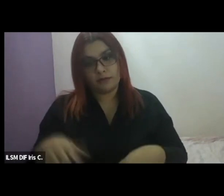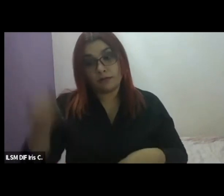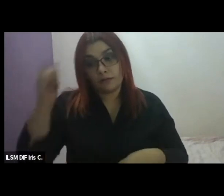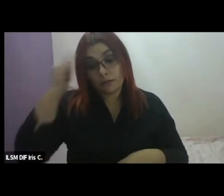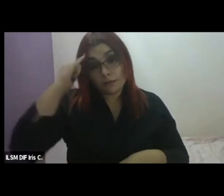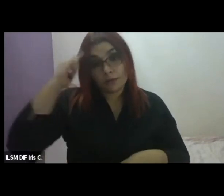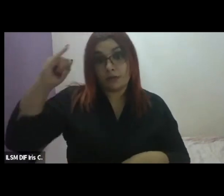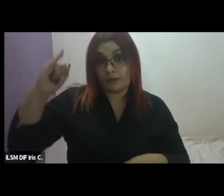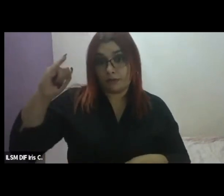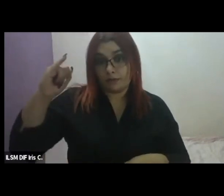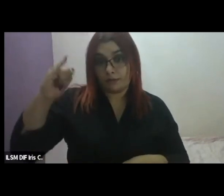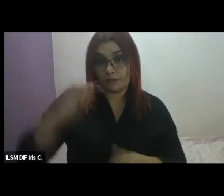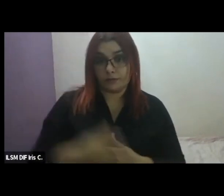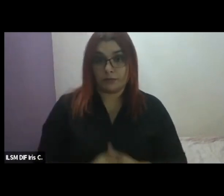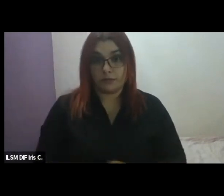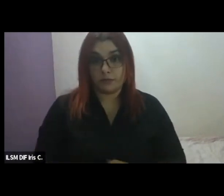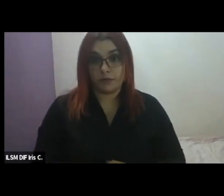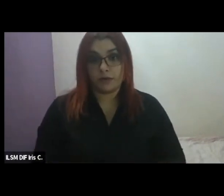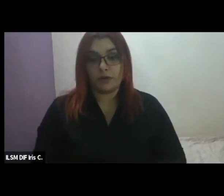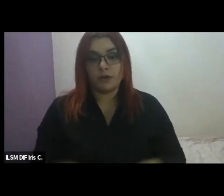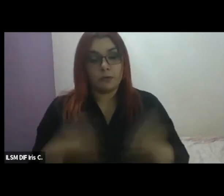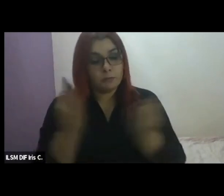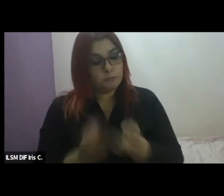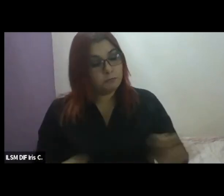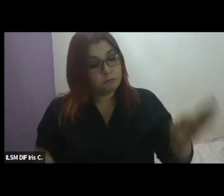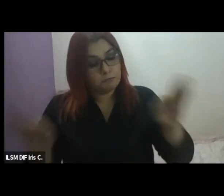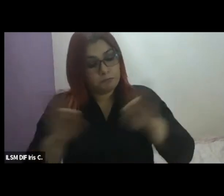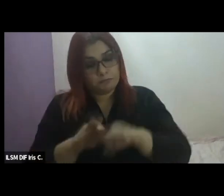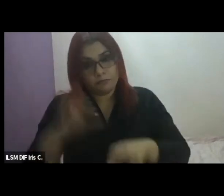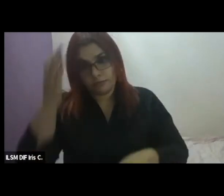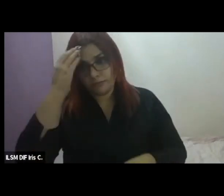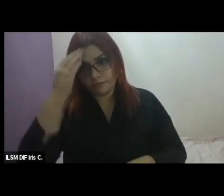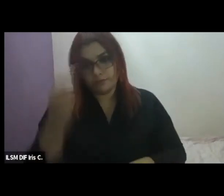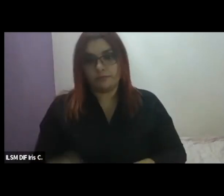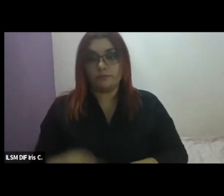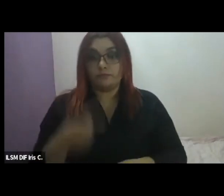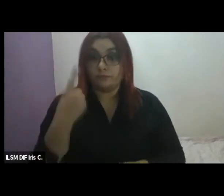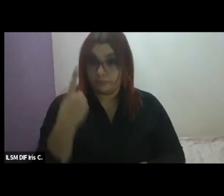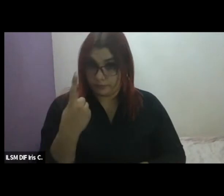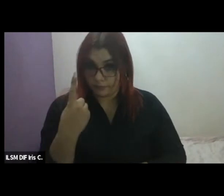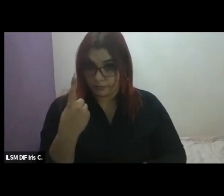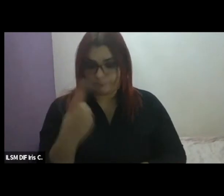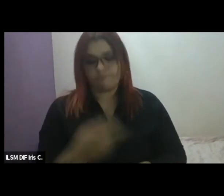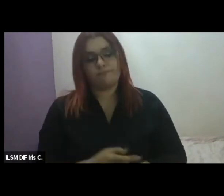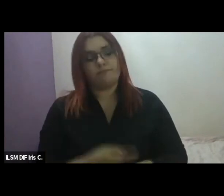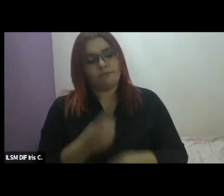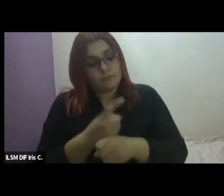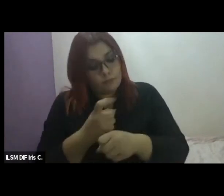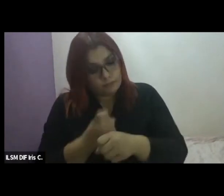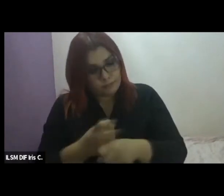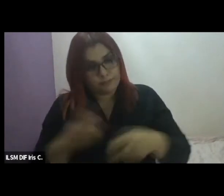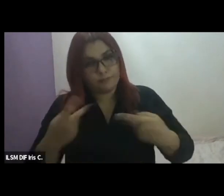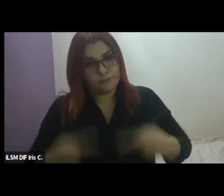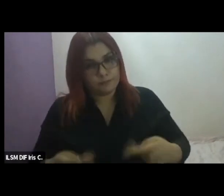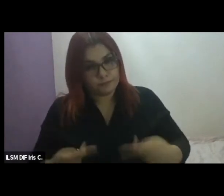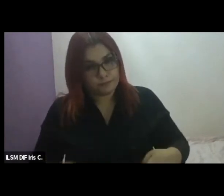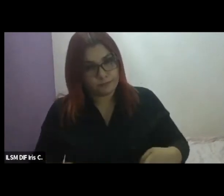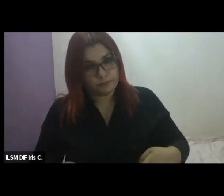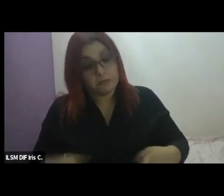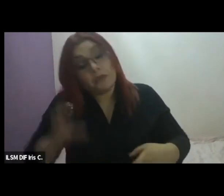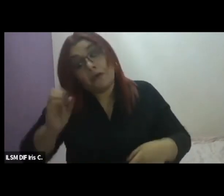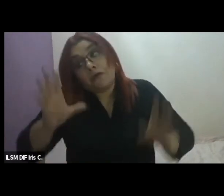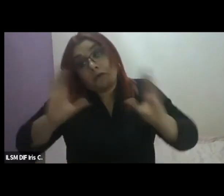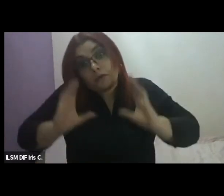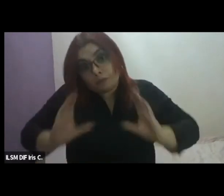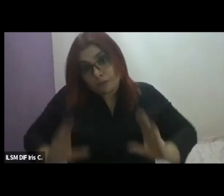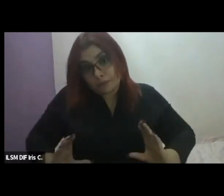importante tener en cuenta. El primero de ellos es el personal, pero en específico el cuerpo. El